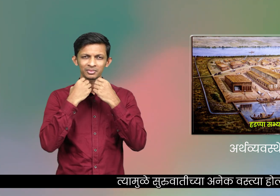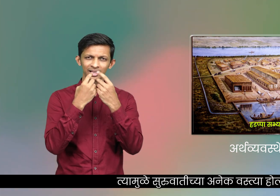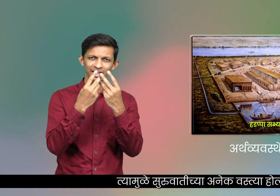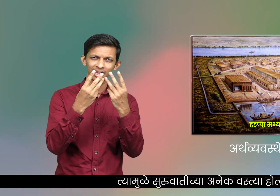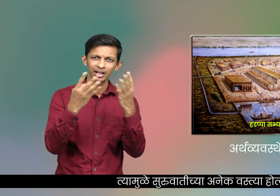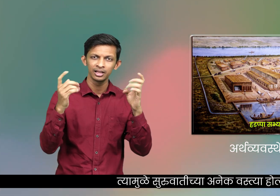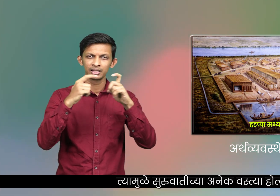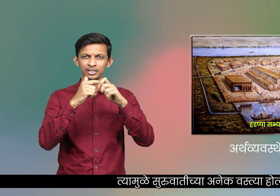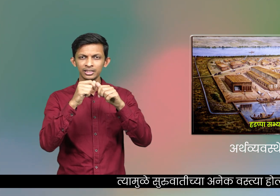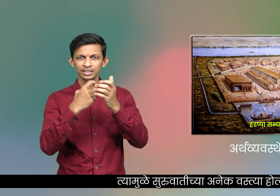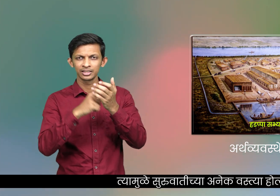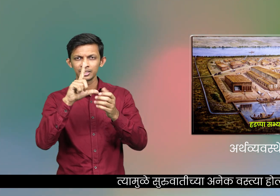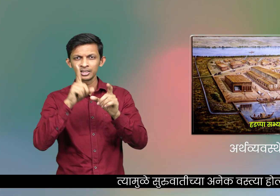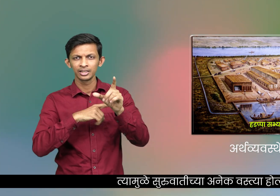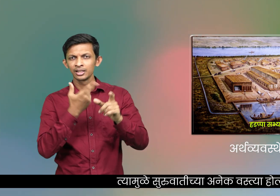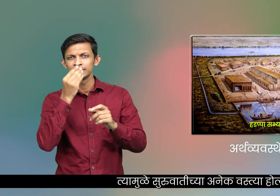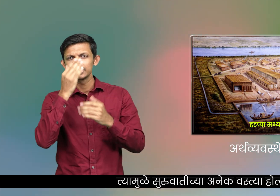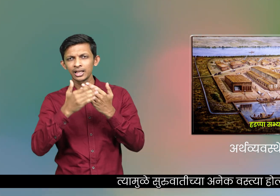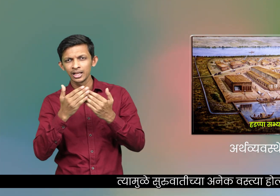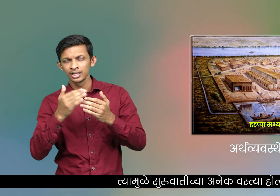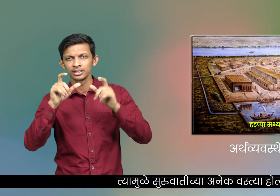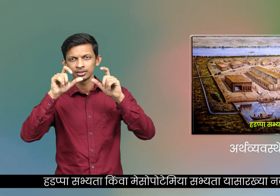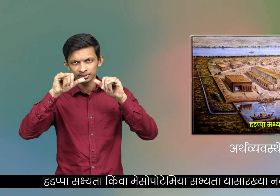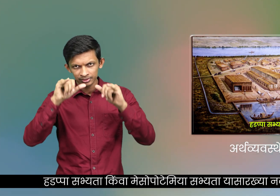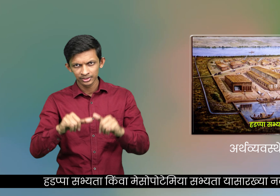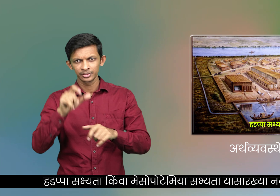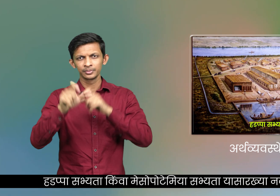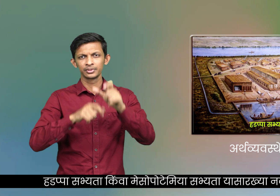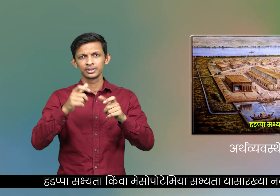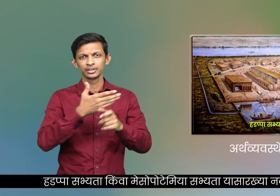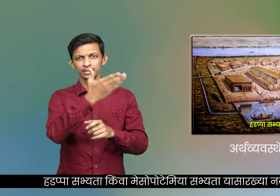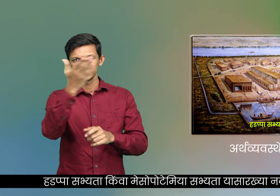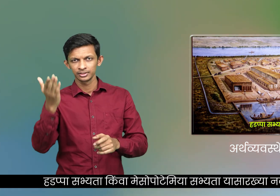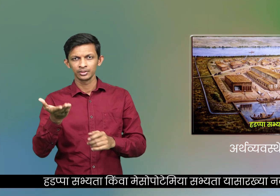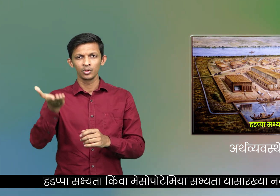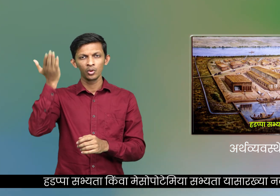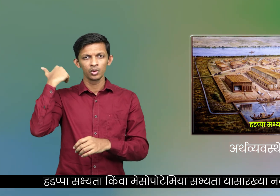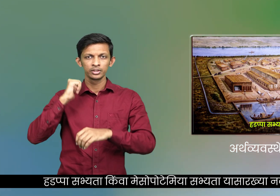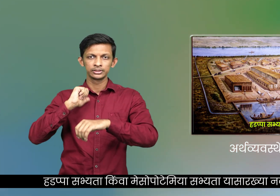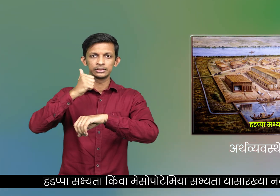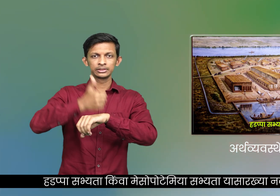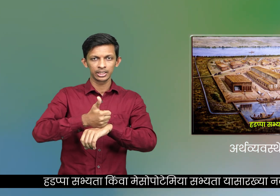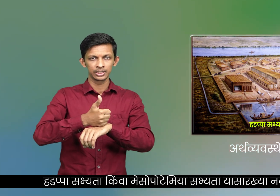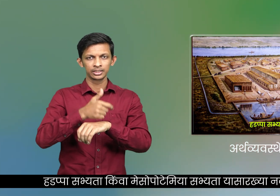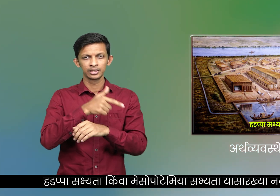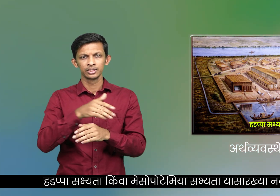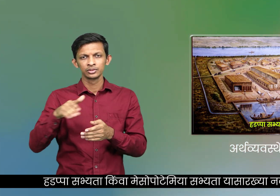त्यामुळे सुरुवातीला अनेक वस्त्या होत्या. हडप्पा सभ्यता किंवा मेसोपोटेमिया सभ्यता यासारख्या